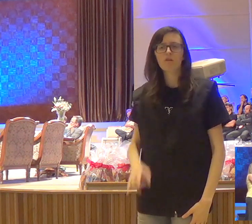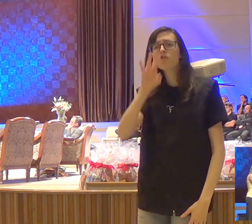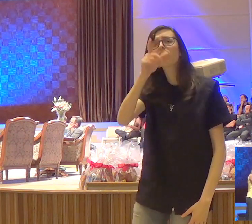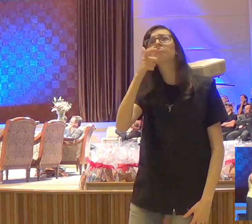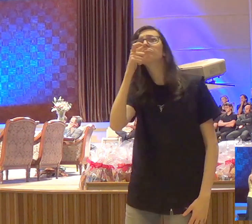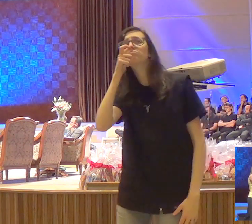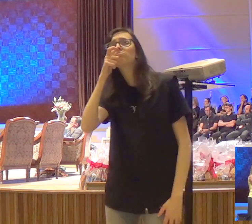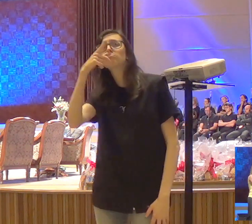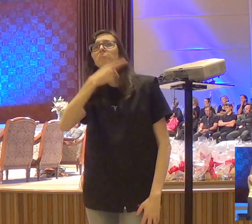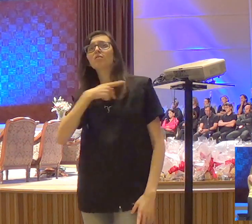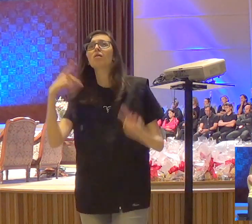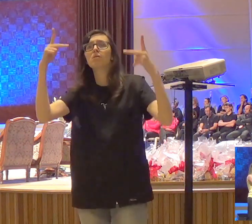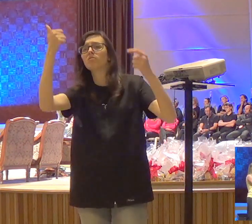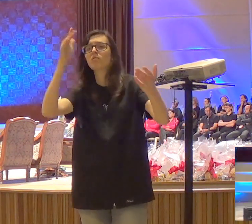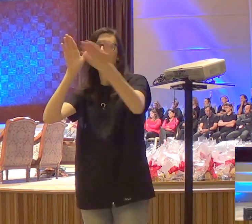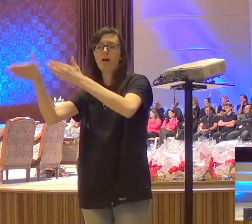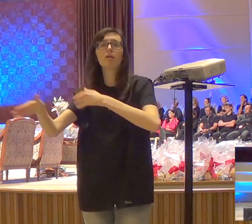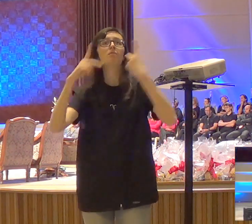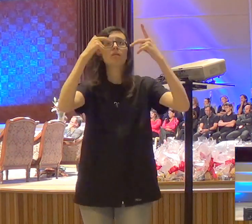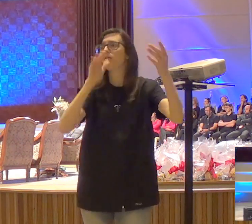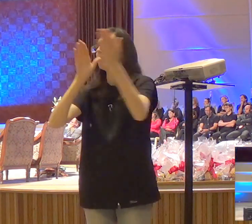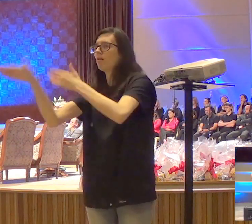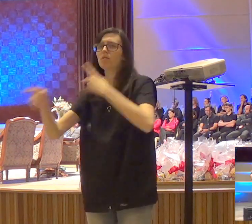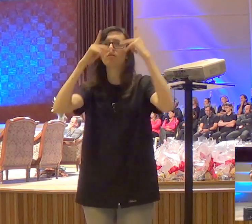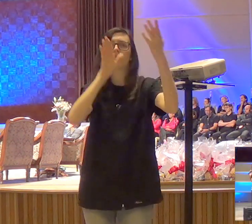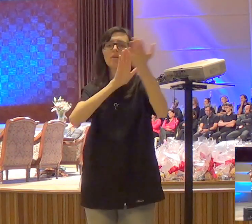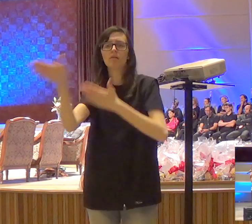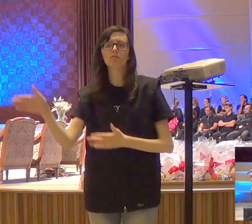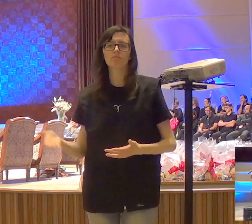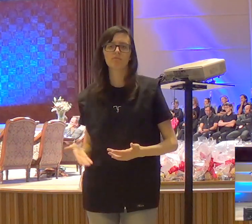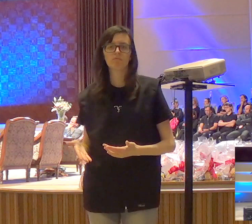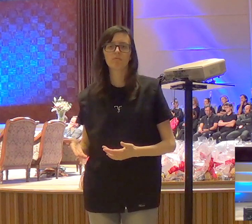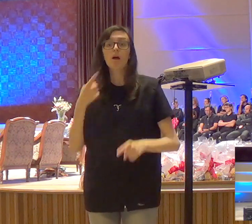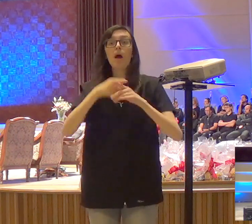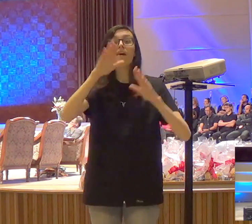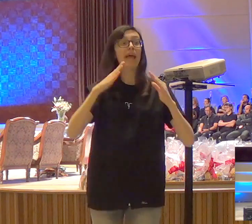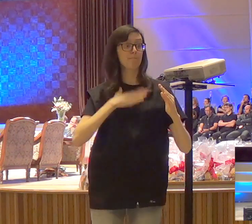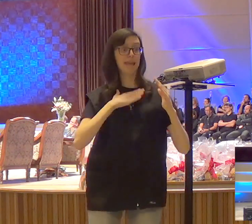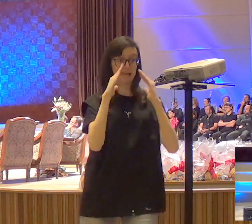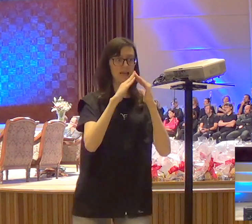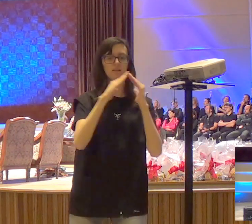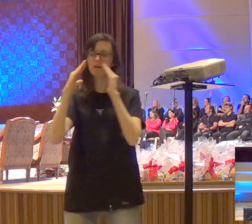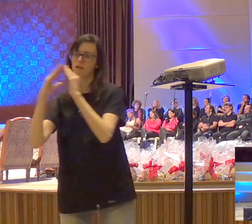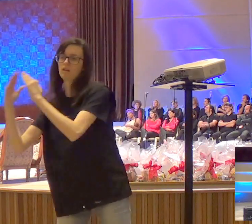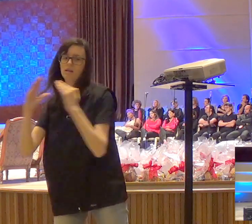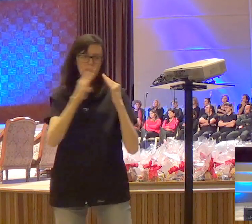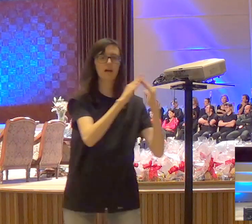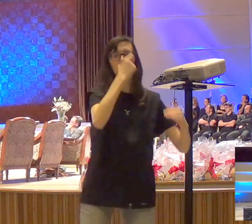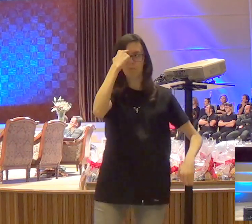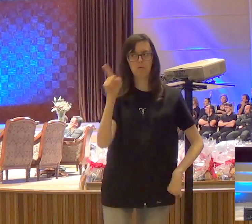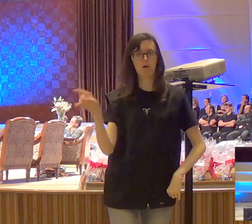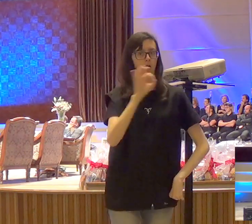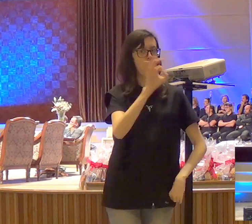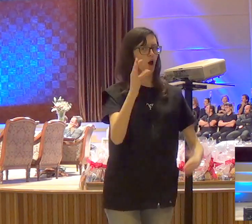ser um espectador? So your neighbors think that you're a good Christian? Talvez seu vizinho pode pensar que você é um bom cristão? Over here, getting closer and closer to Jesus